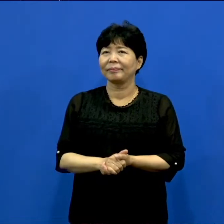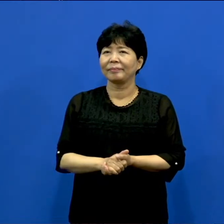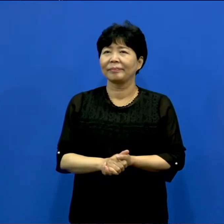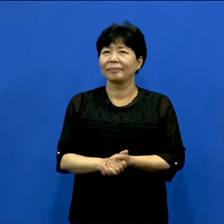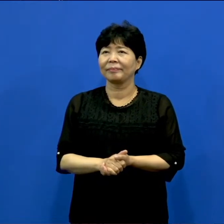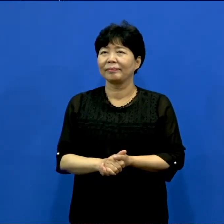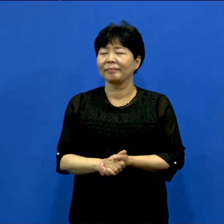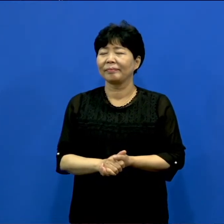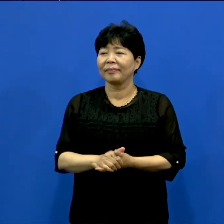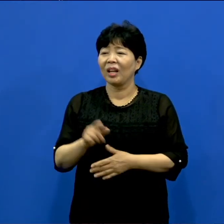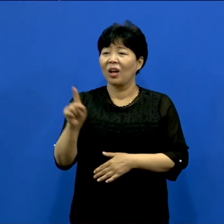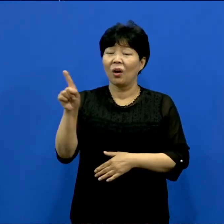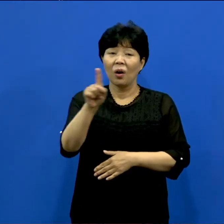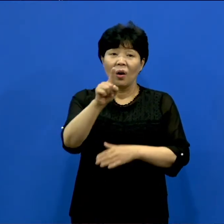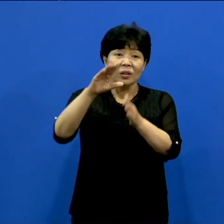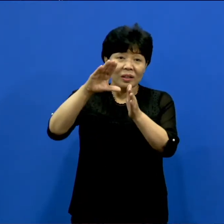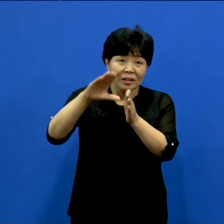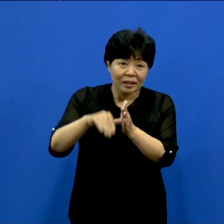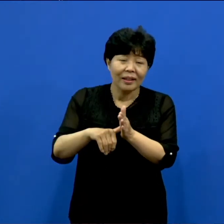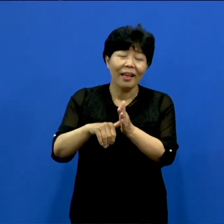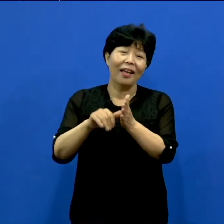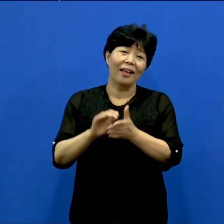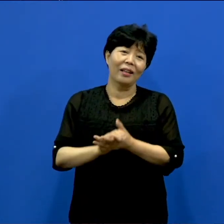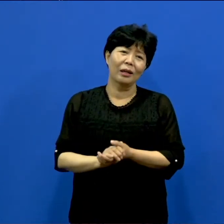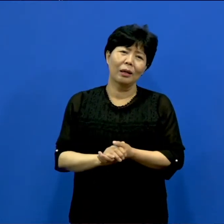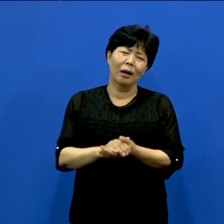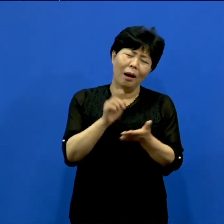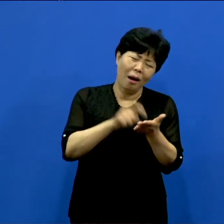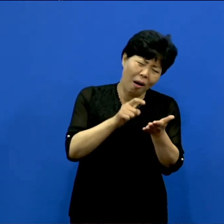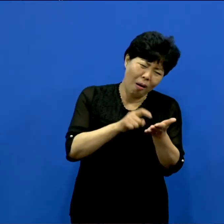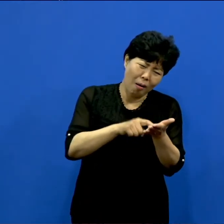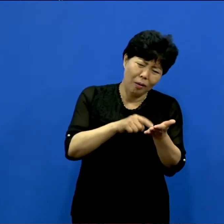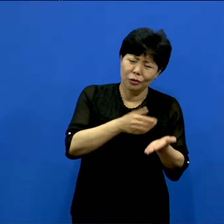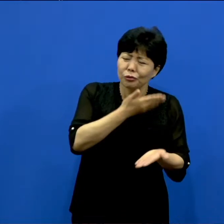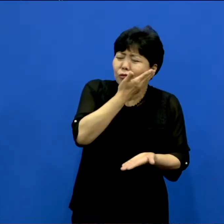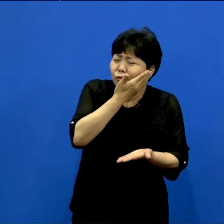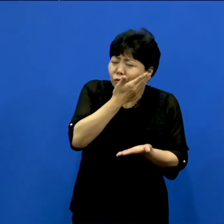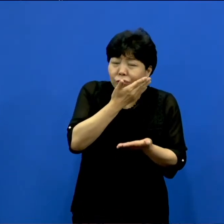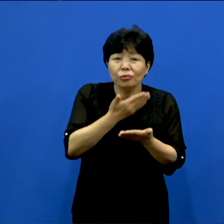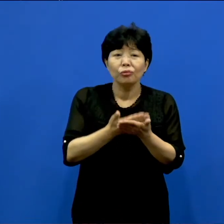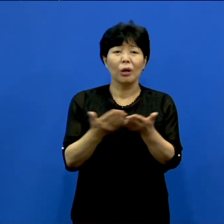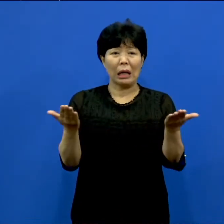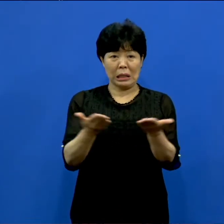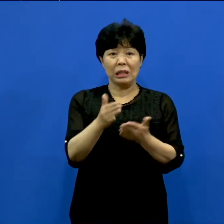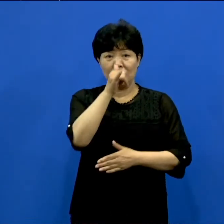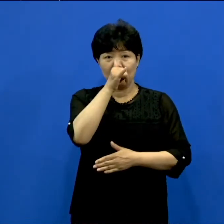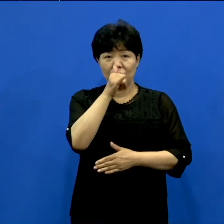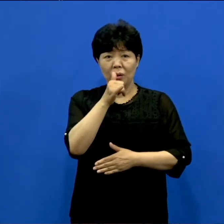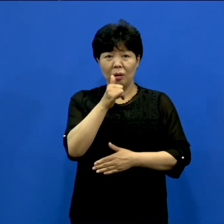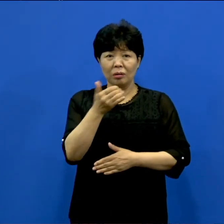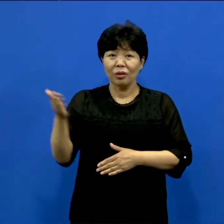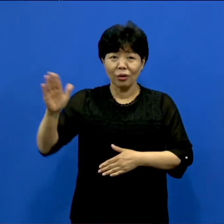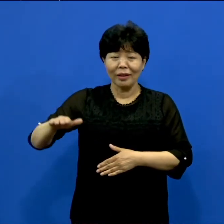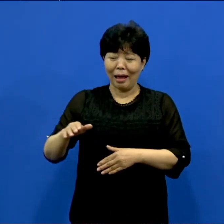여러분, 어떤 데는 그런 것도 있잖아요. 너무 급하고 중요한 일이 있는데 그냥 차는 막혀 있고, 하나님 오늘